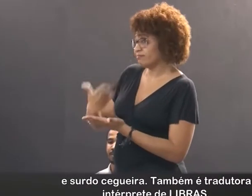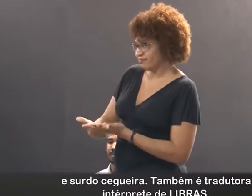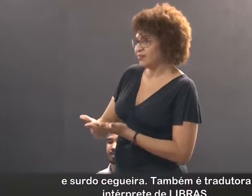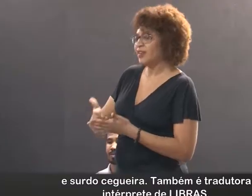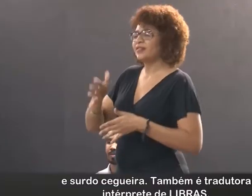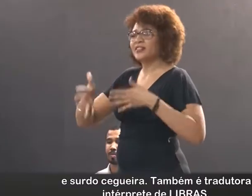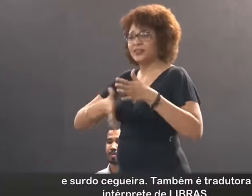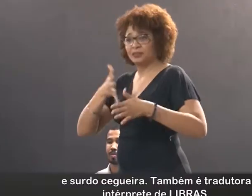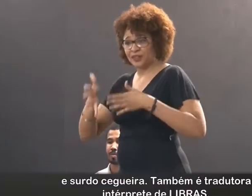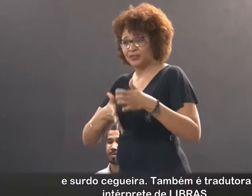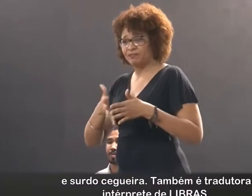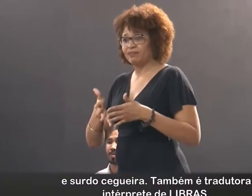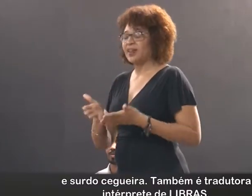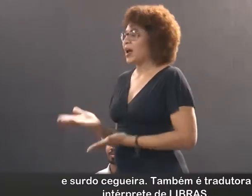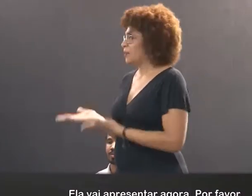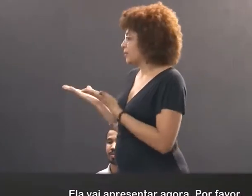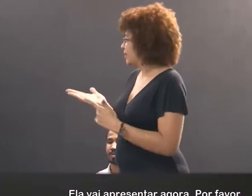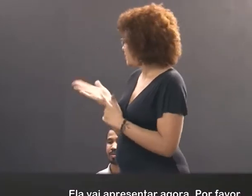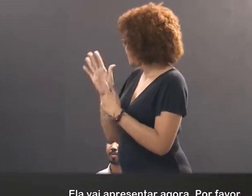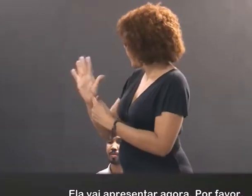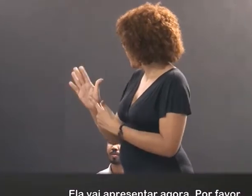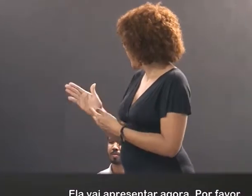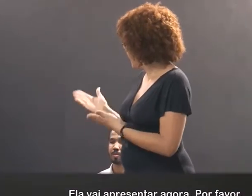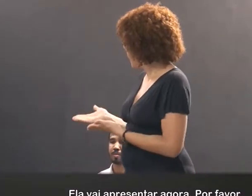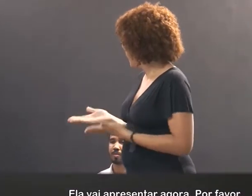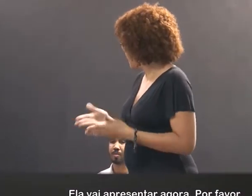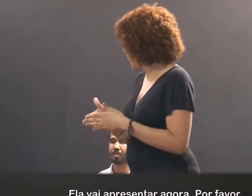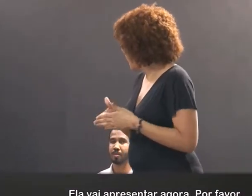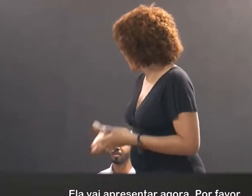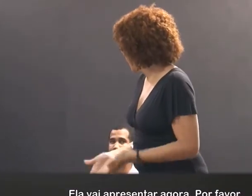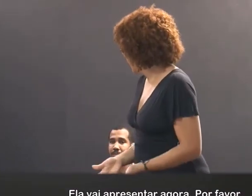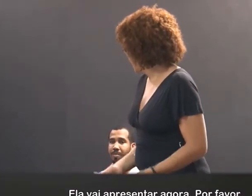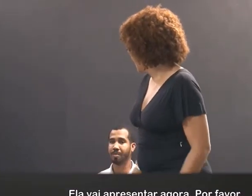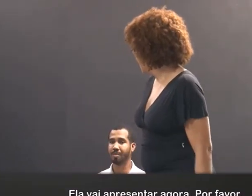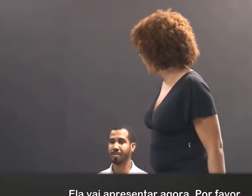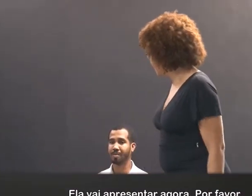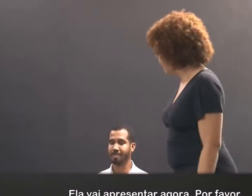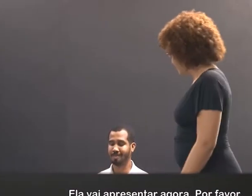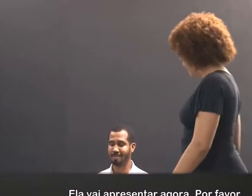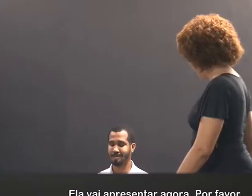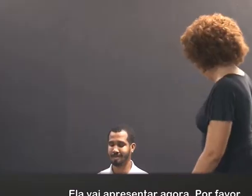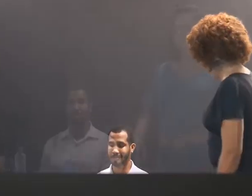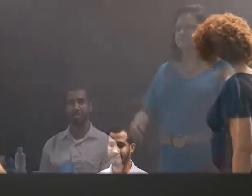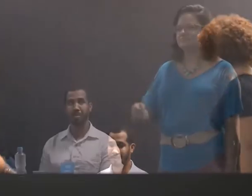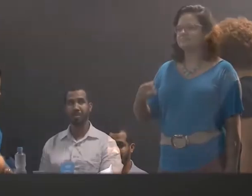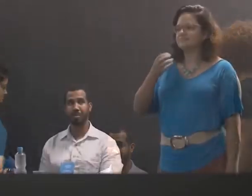tradutora e intérprete de Libras e ela vai apresentar agora, por favor.